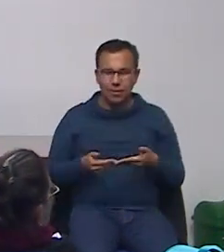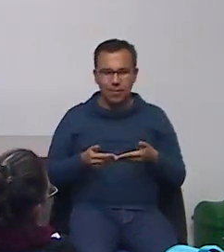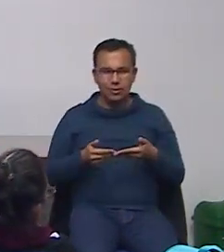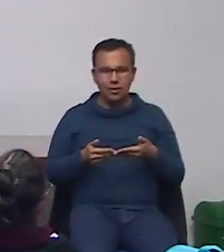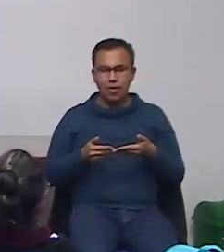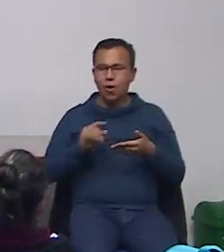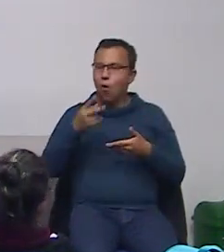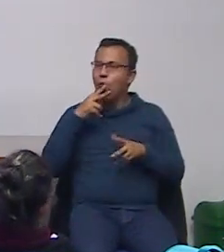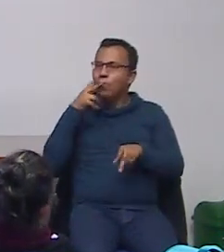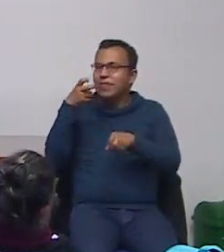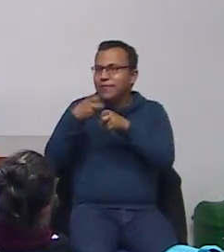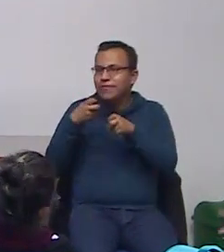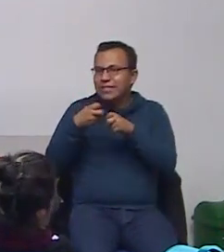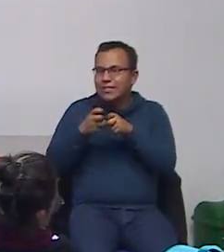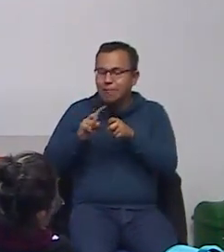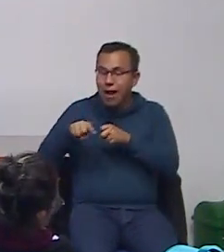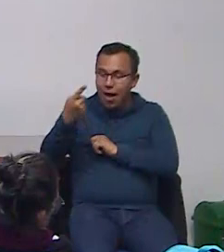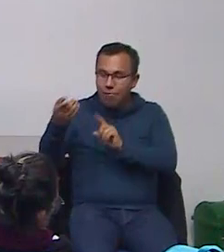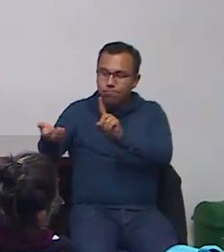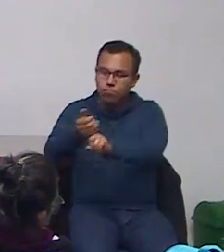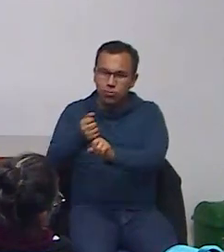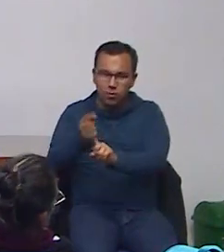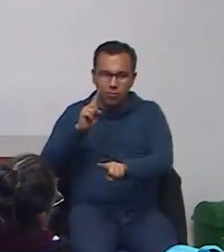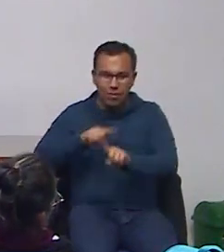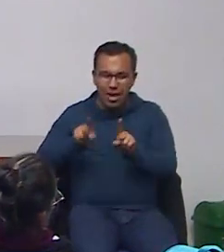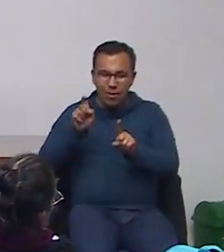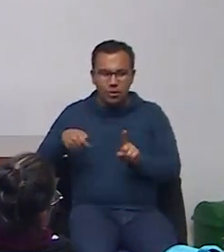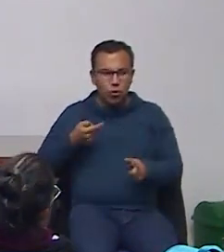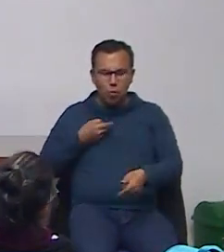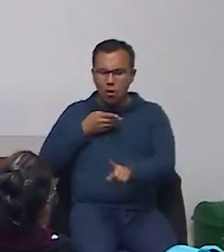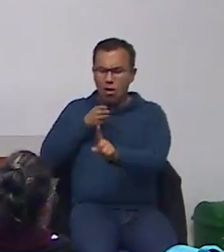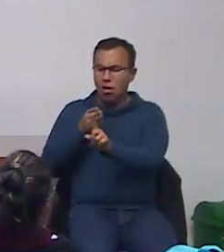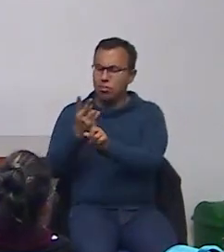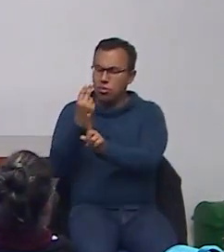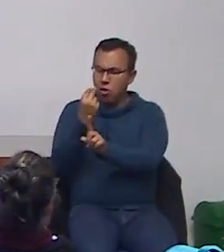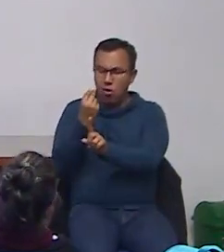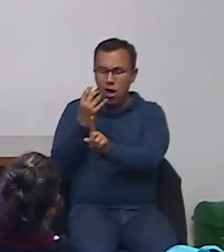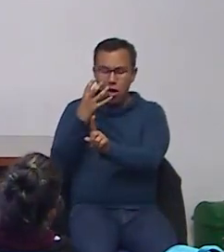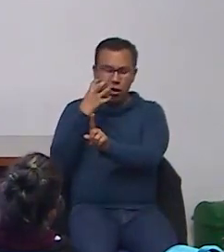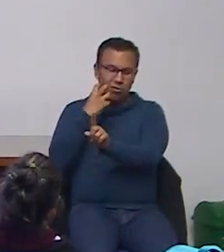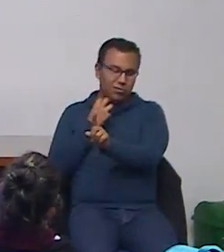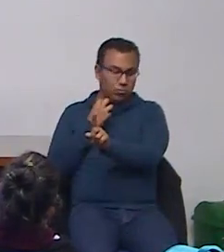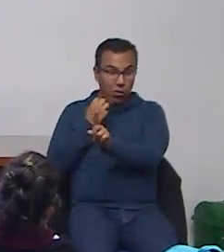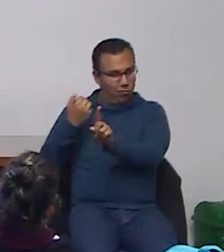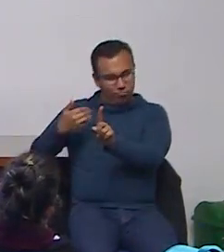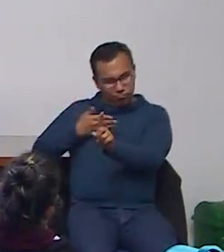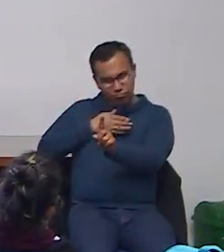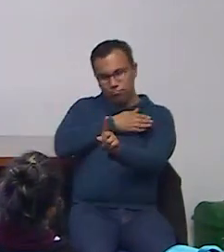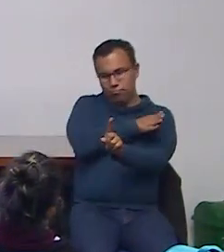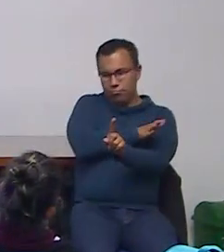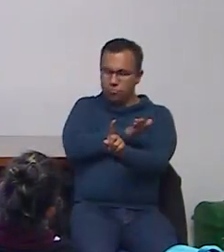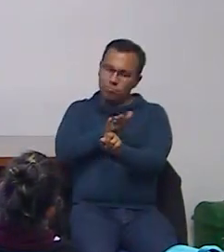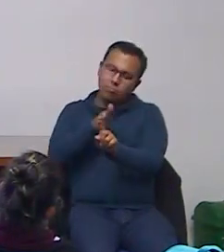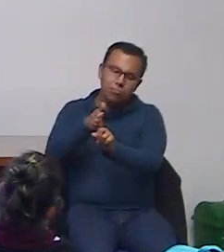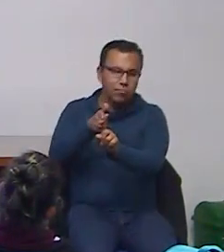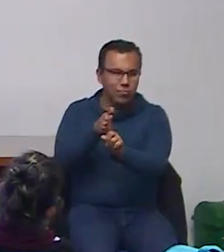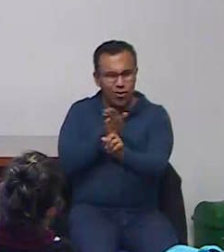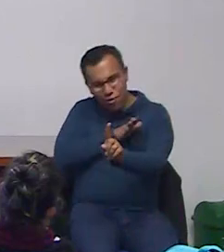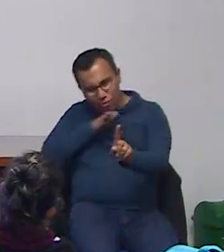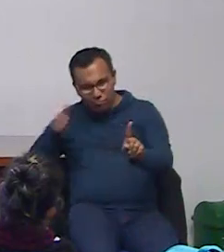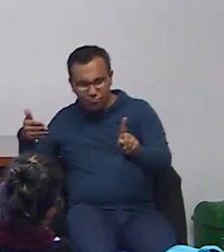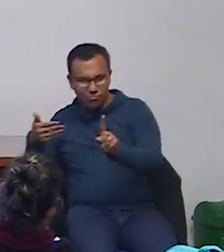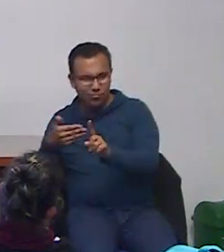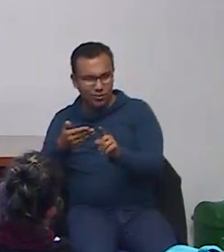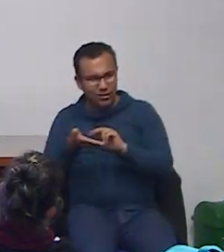o tiene una dificultad para pues tiene vías distint distintas de entender las cosas Entonces el hecho de poder tener estos